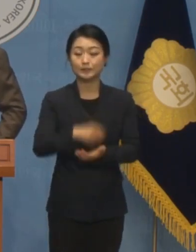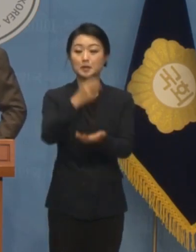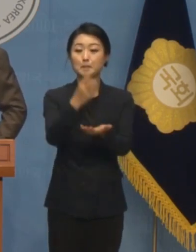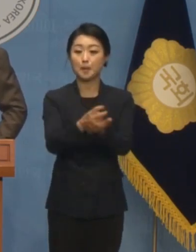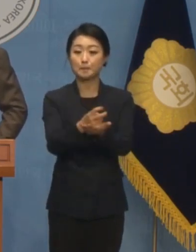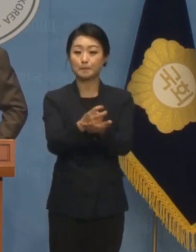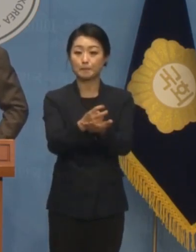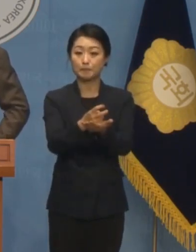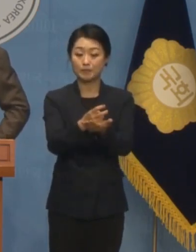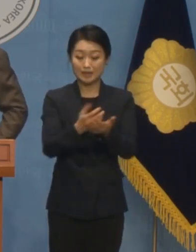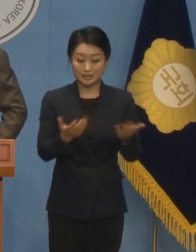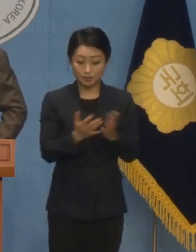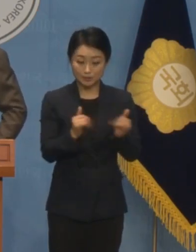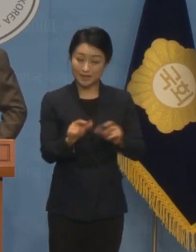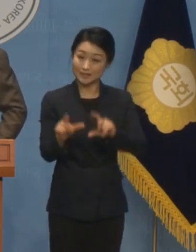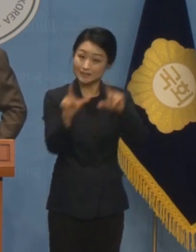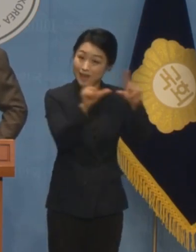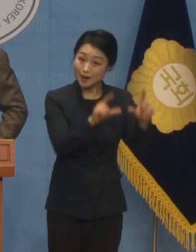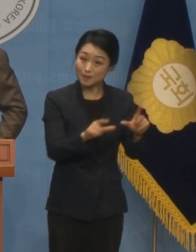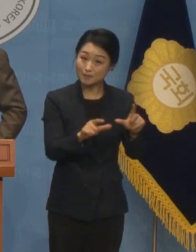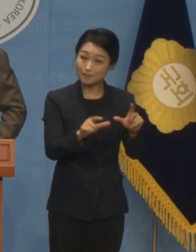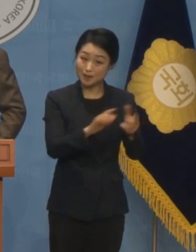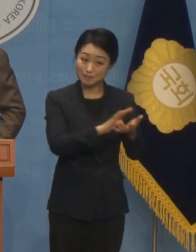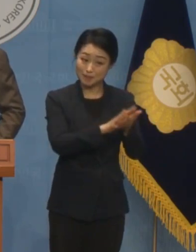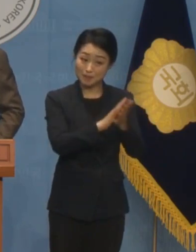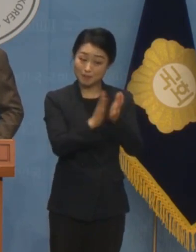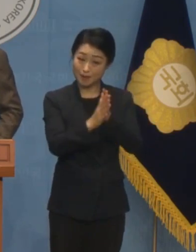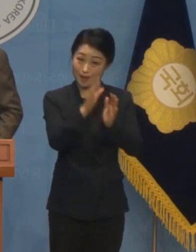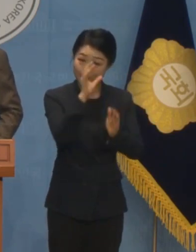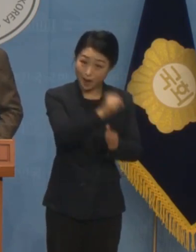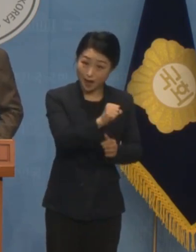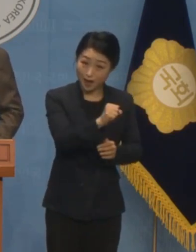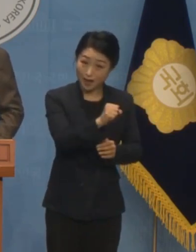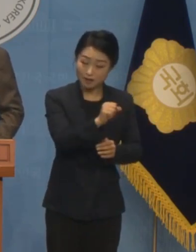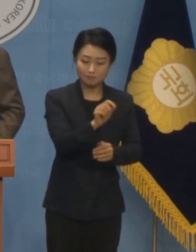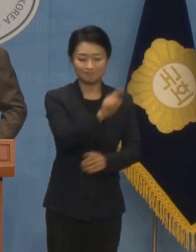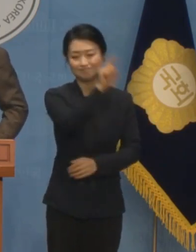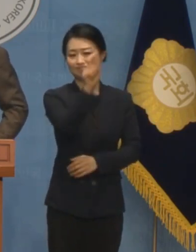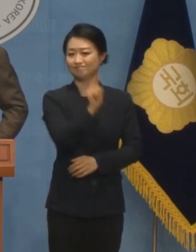법으로 근로자들의 삶은 얼마나 더 나아질까요?